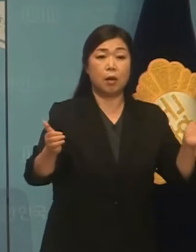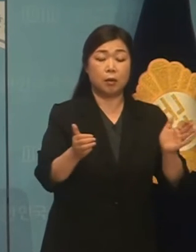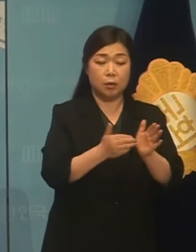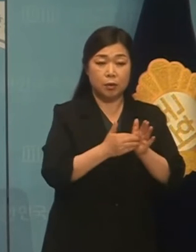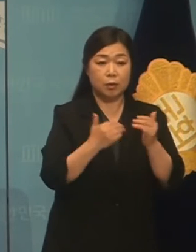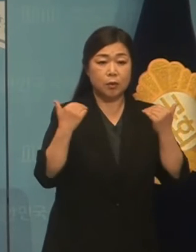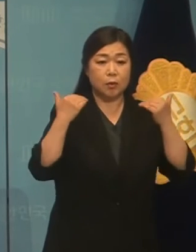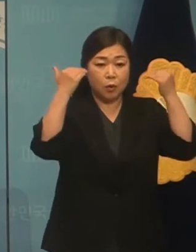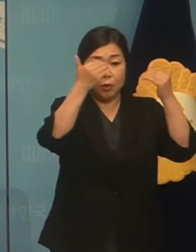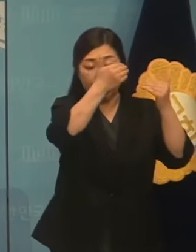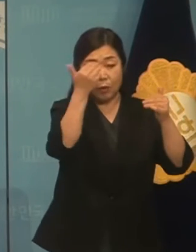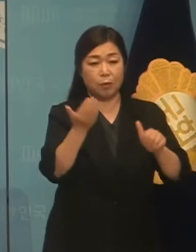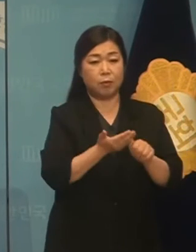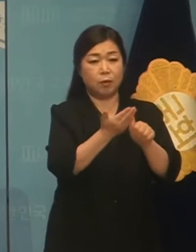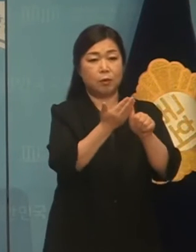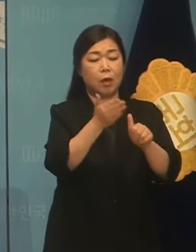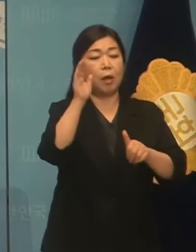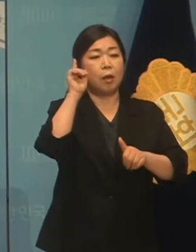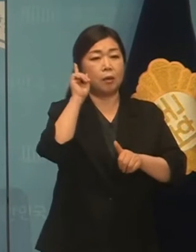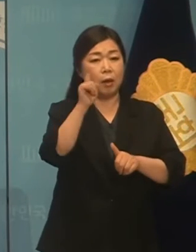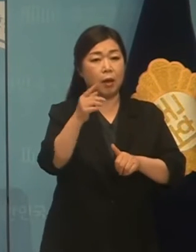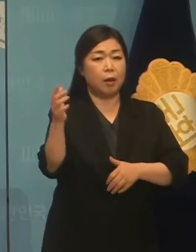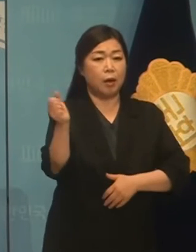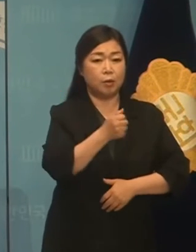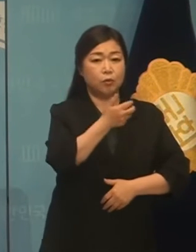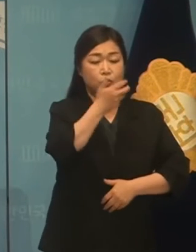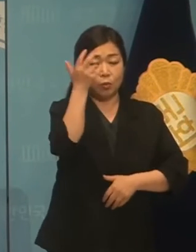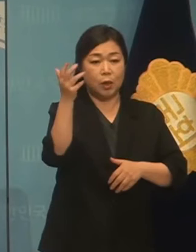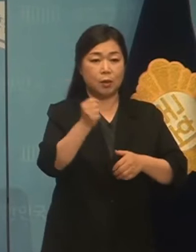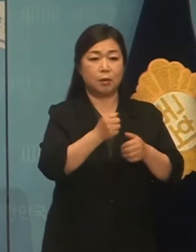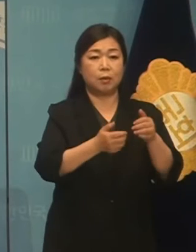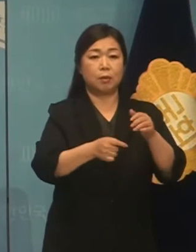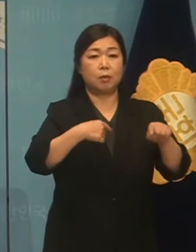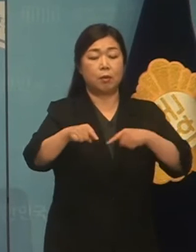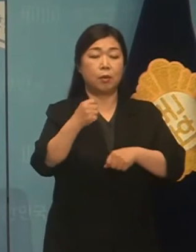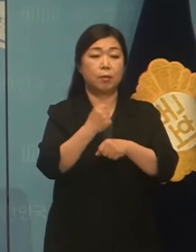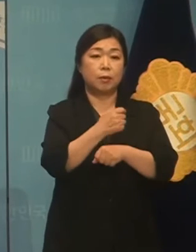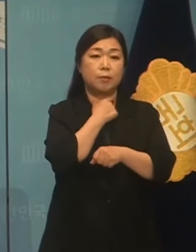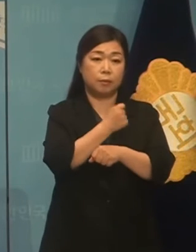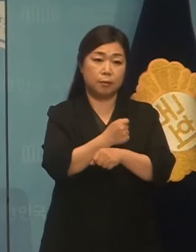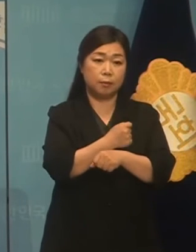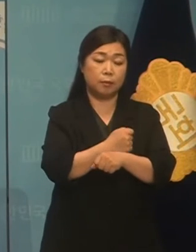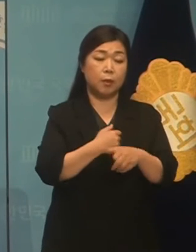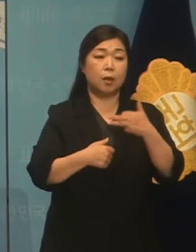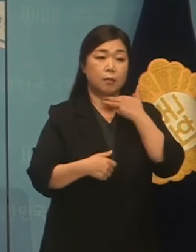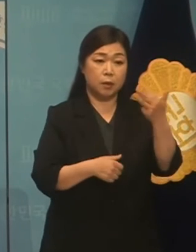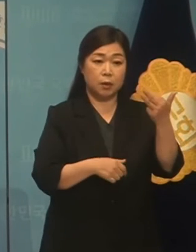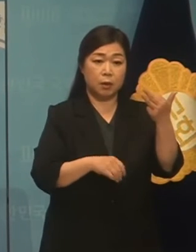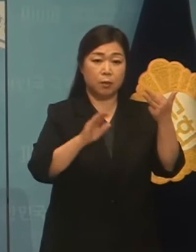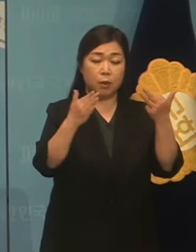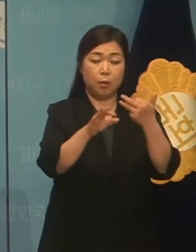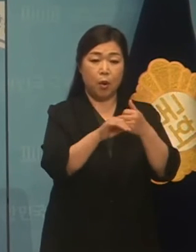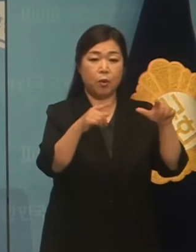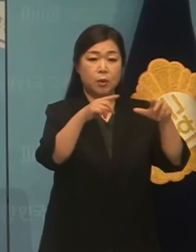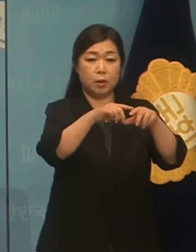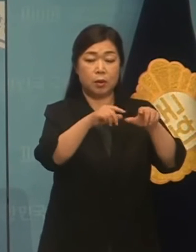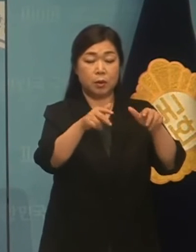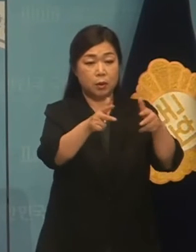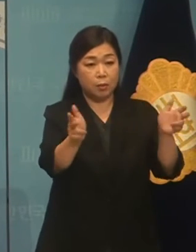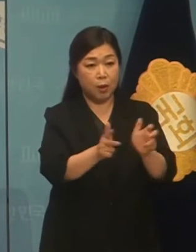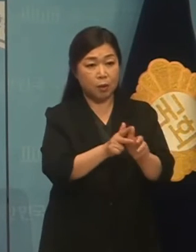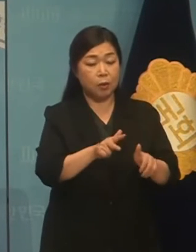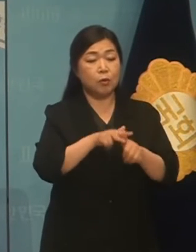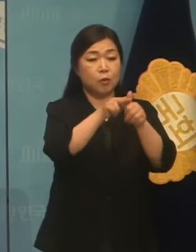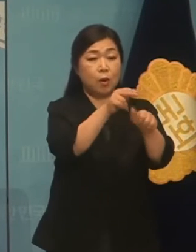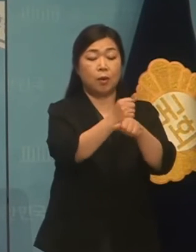미래정당, 내일이 있는 정당으로 만들 것입니다. 만 18세가 되면 지방선거에 출마할 수